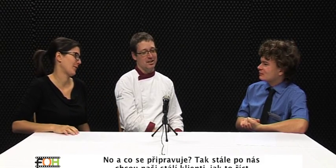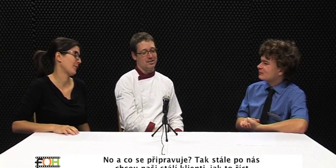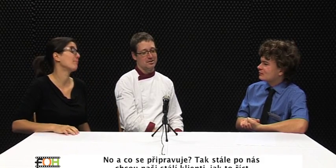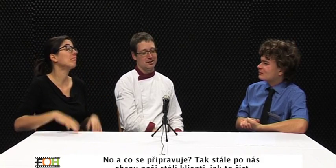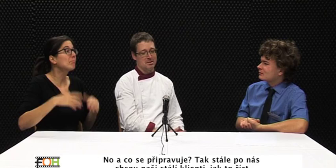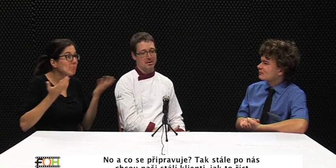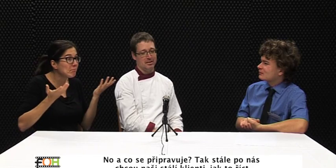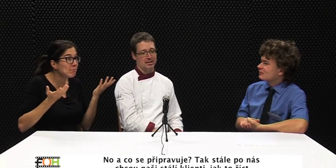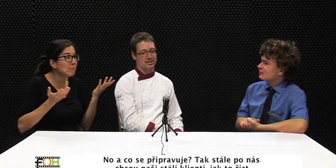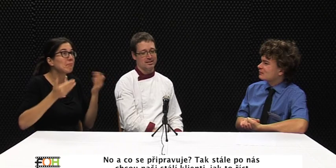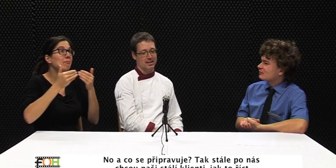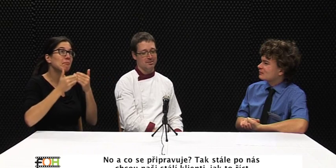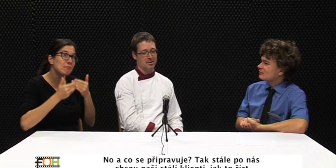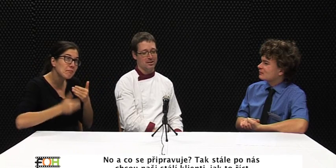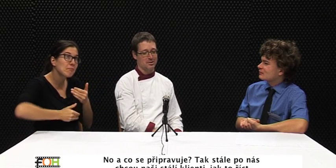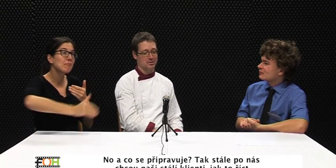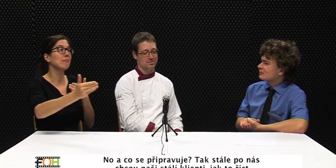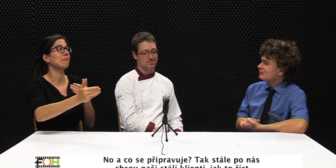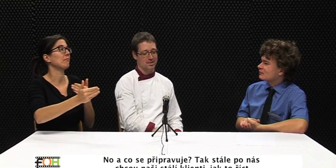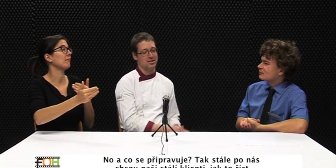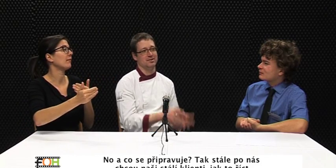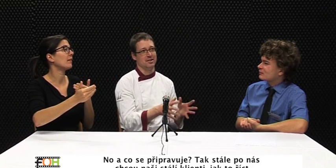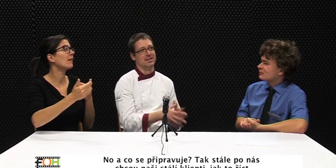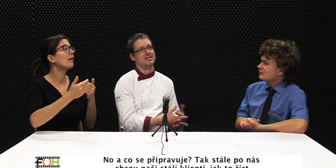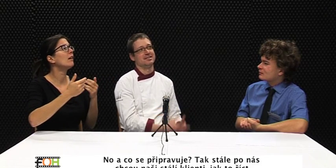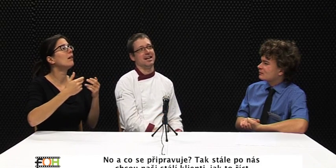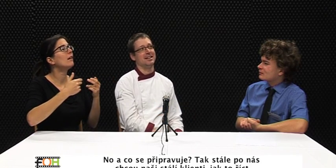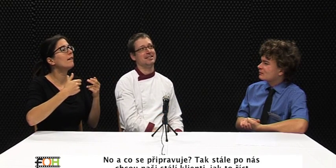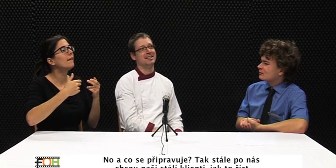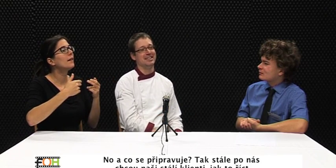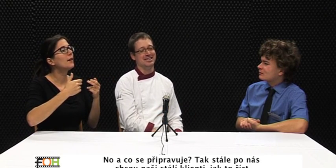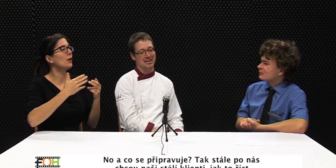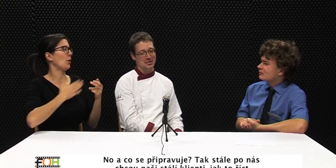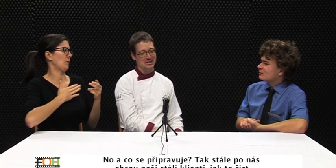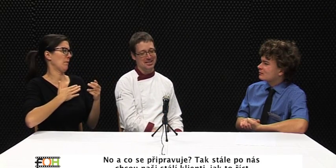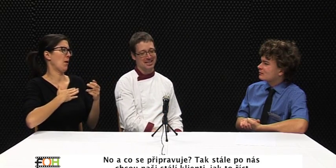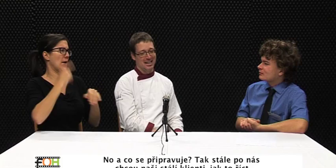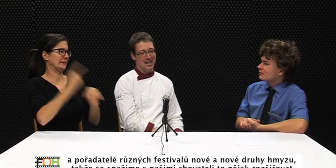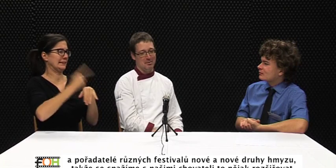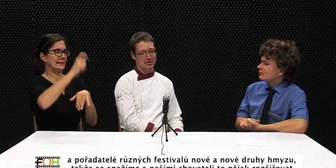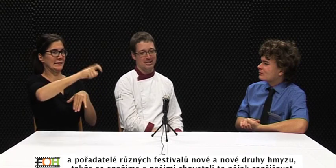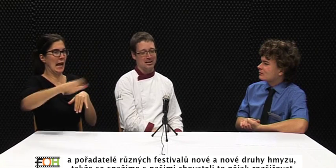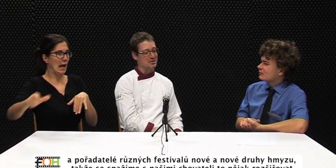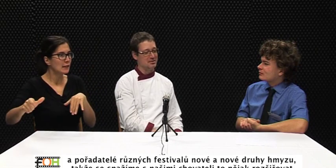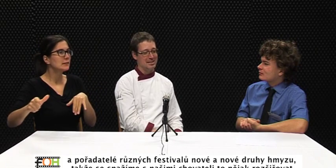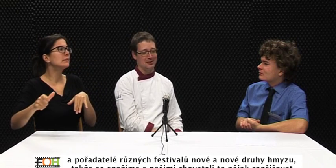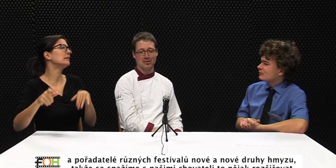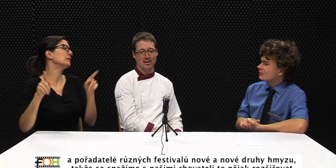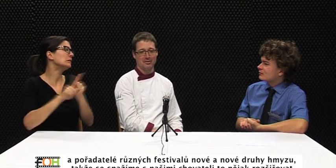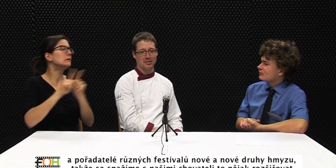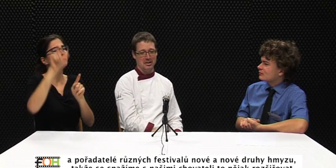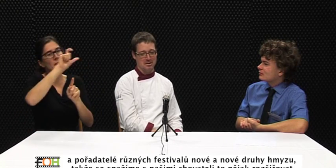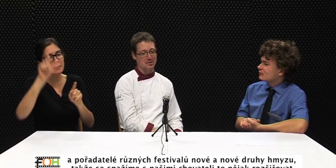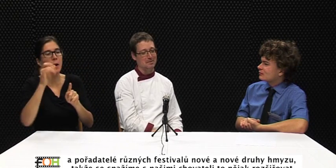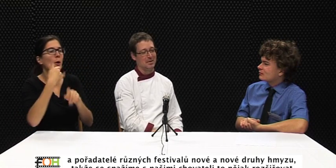No a co se připravuje, tak stále po nás jsou naši stálí klienti, jak to říct, a pořadatelé různých festivalů nové a